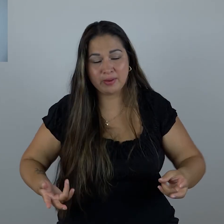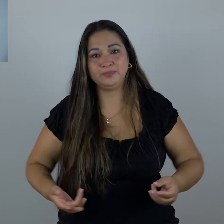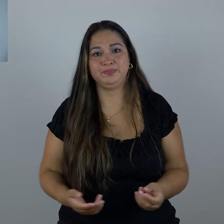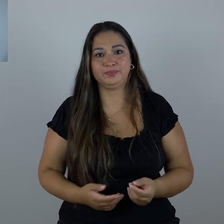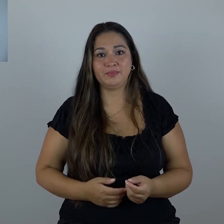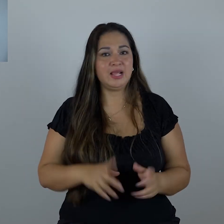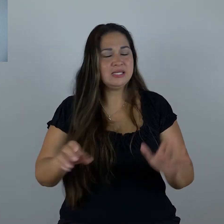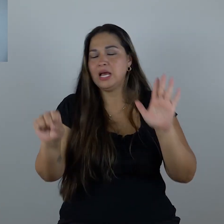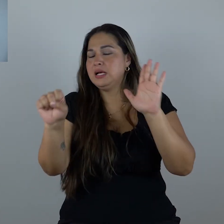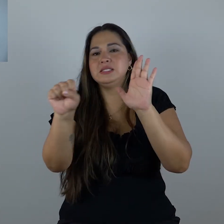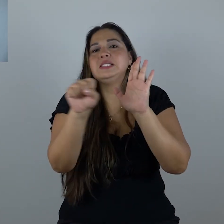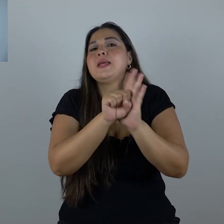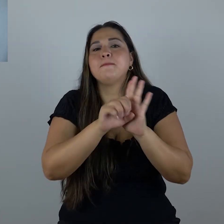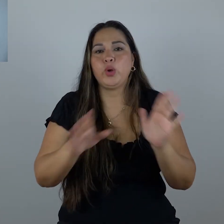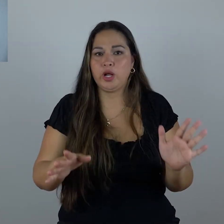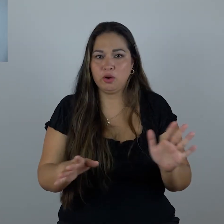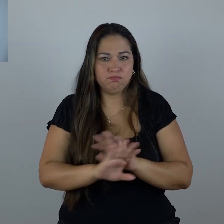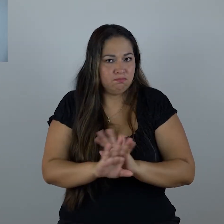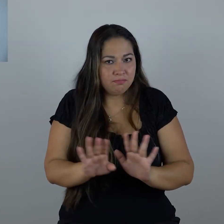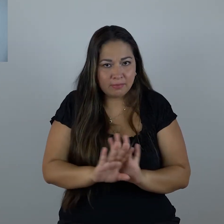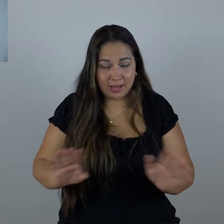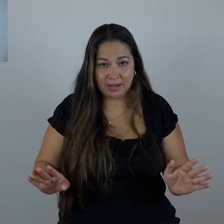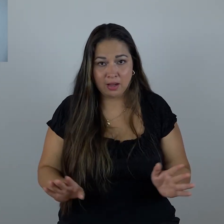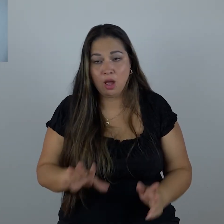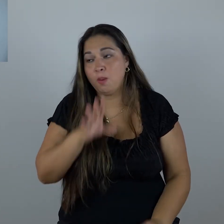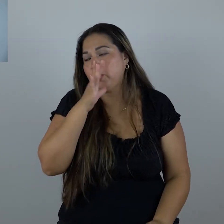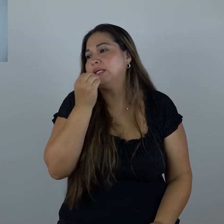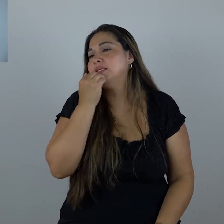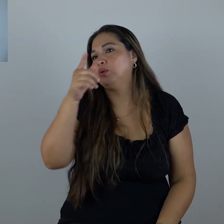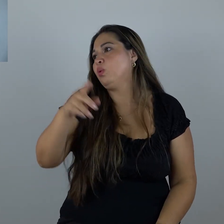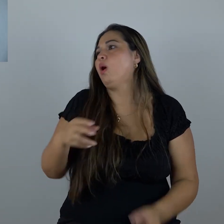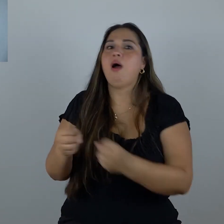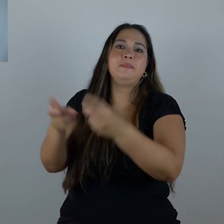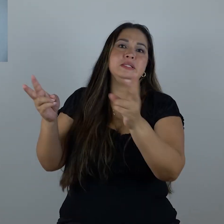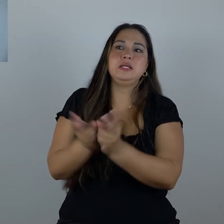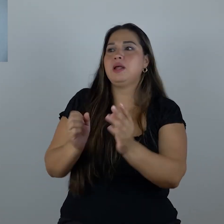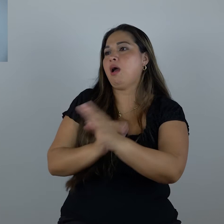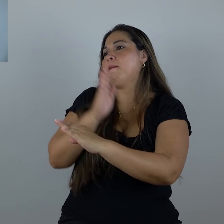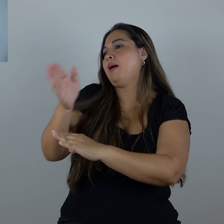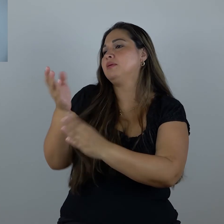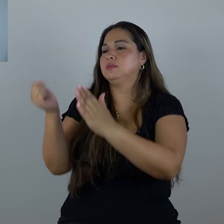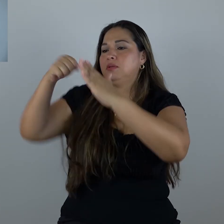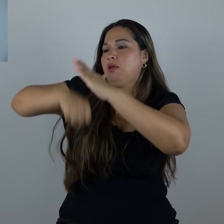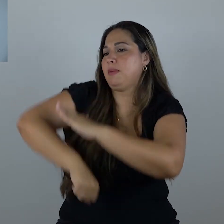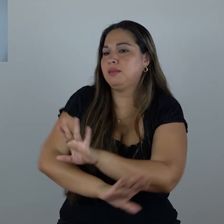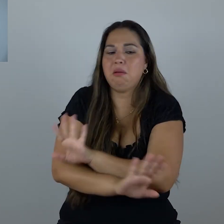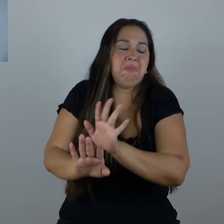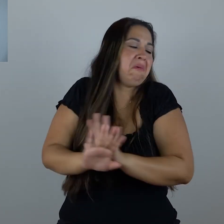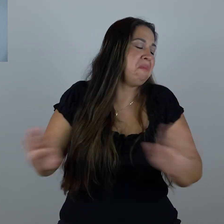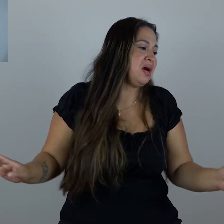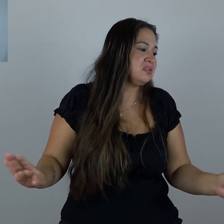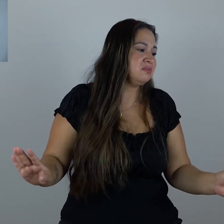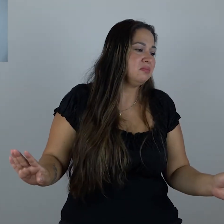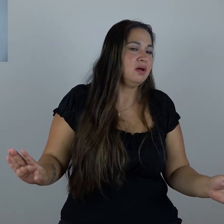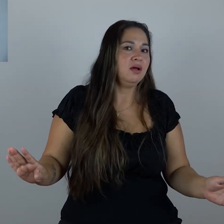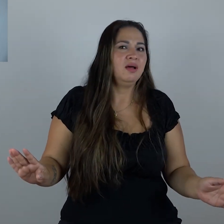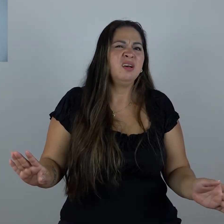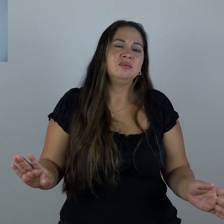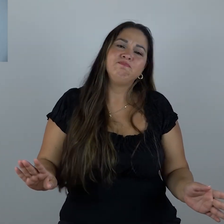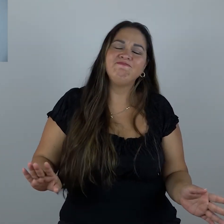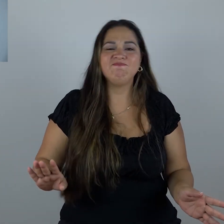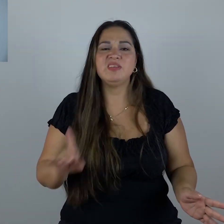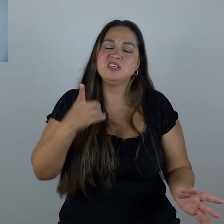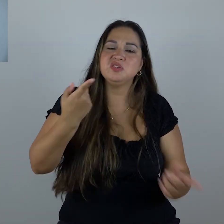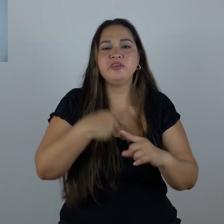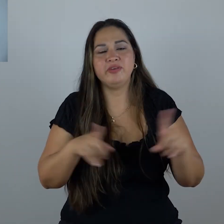hecho de que tú te metas en el agua y salgas no te va a cambiar la vida, porque sí, puede ser un rito. Ahora, lo que significa, el valor